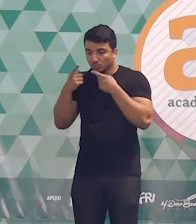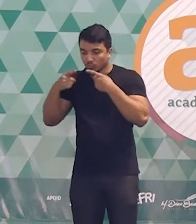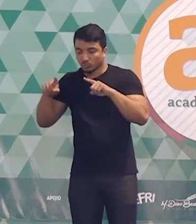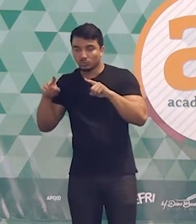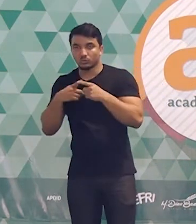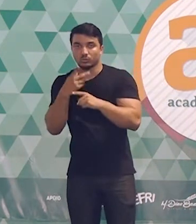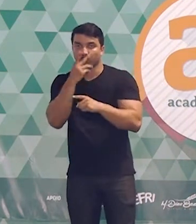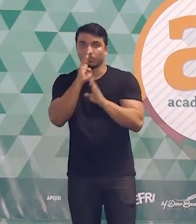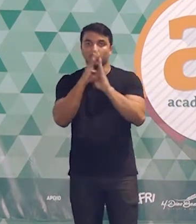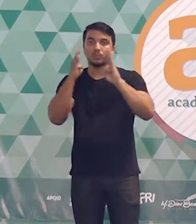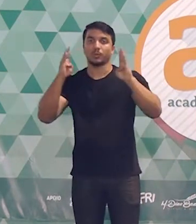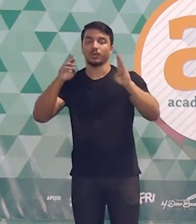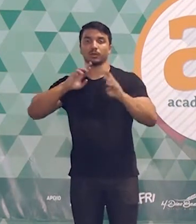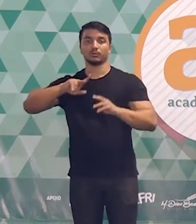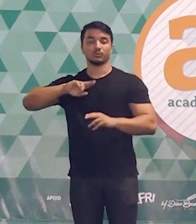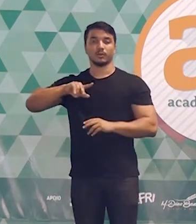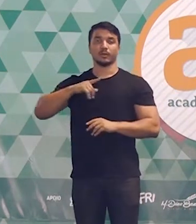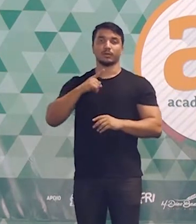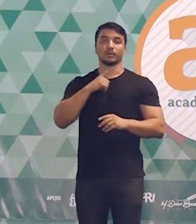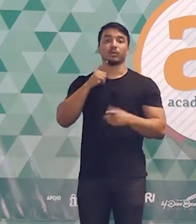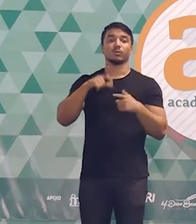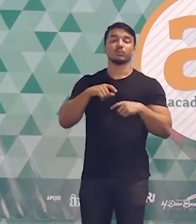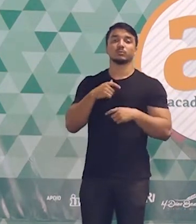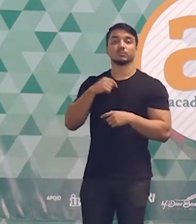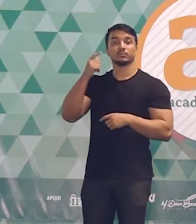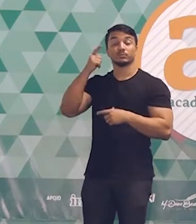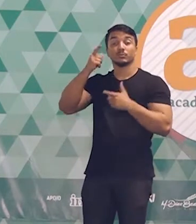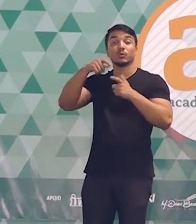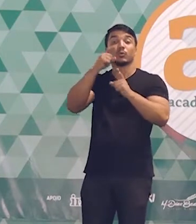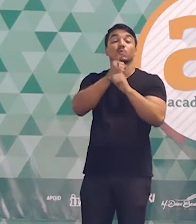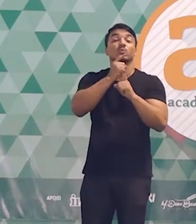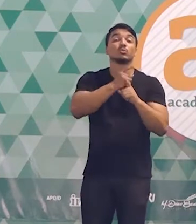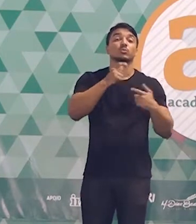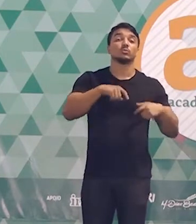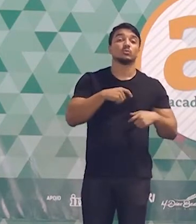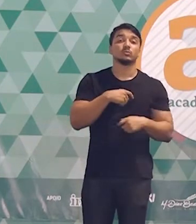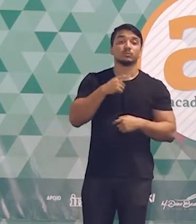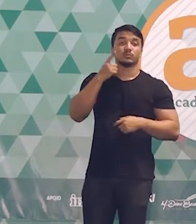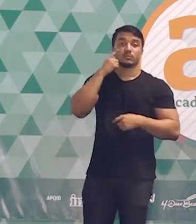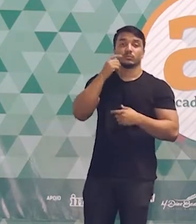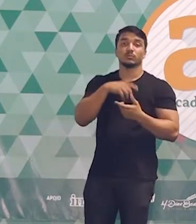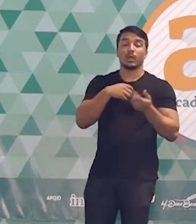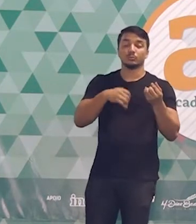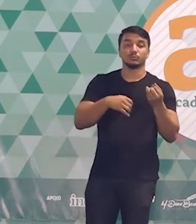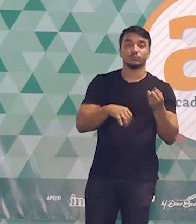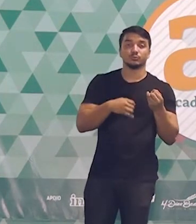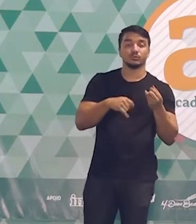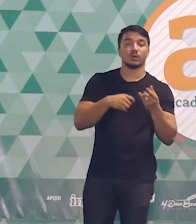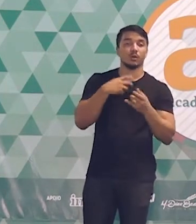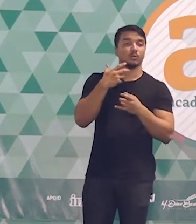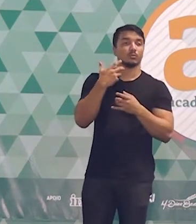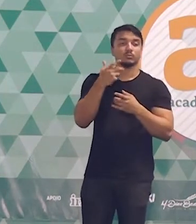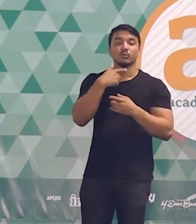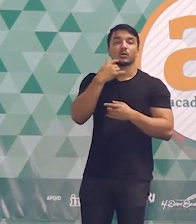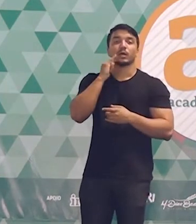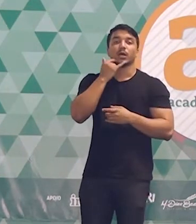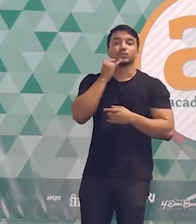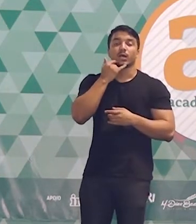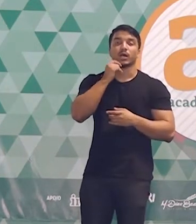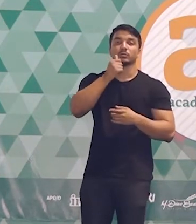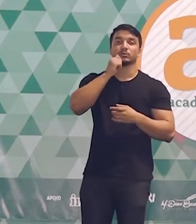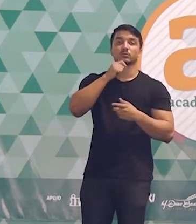ou nas bibliotecas. Villa-Lobos era muito encontrado em rodas de chorinho, tomando